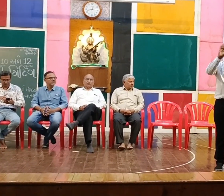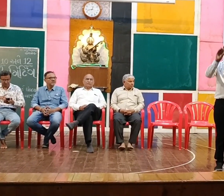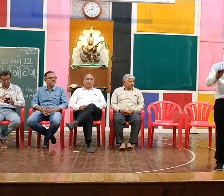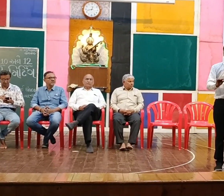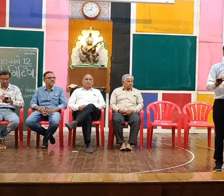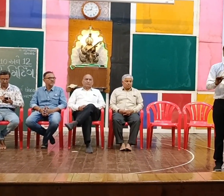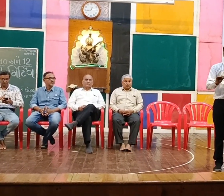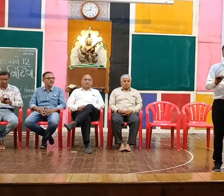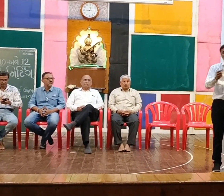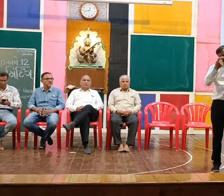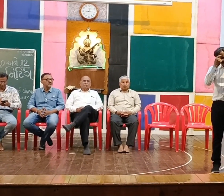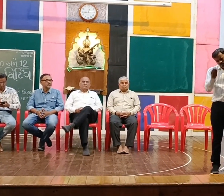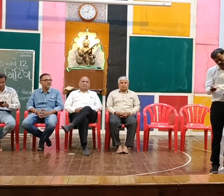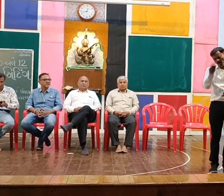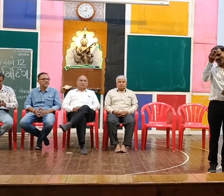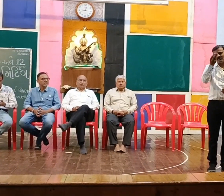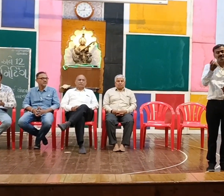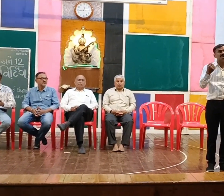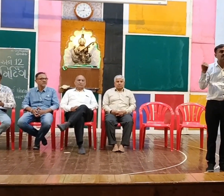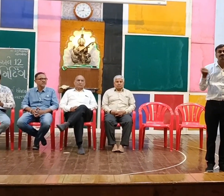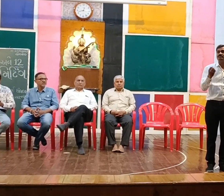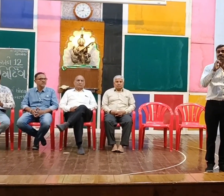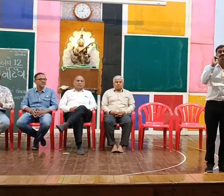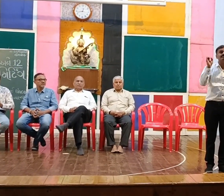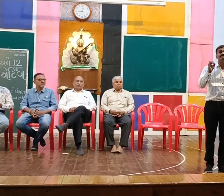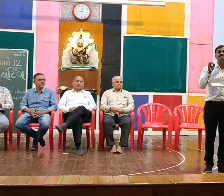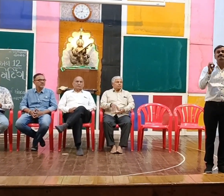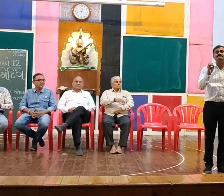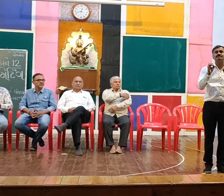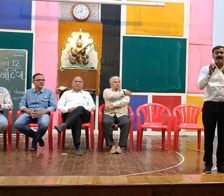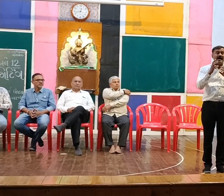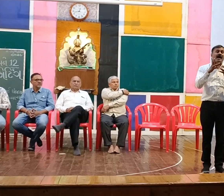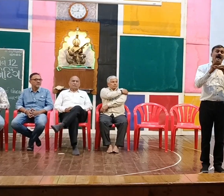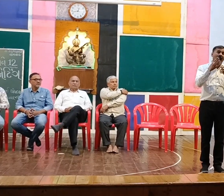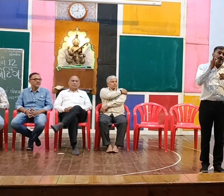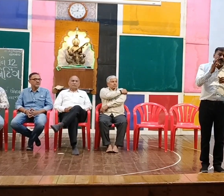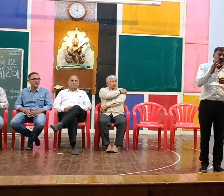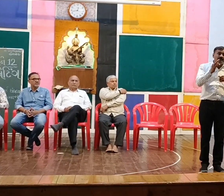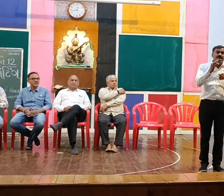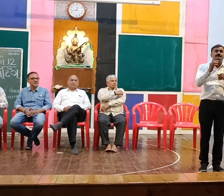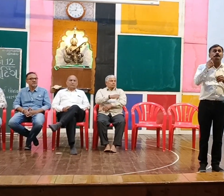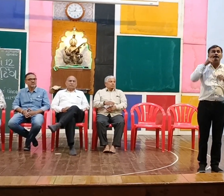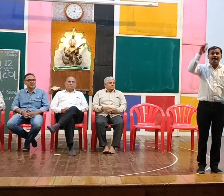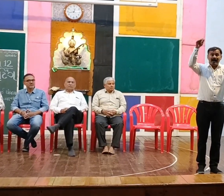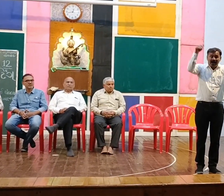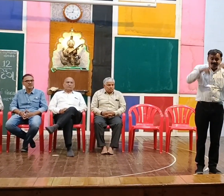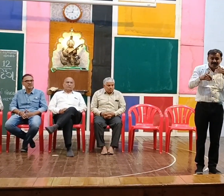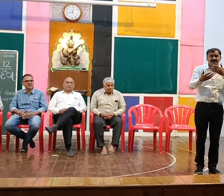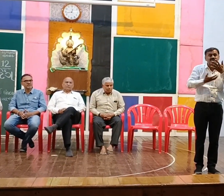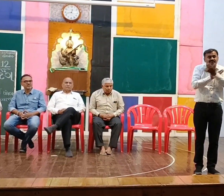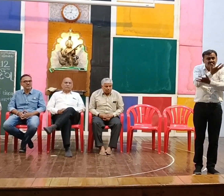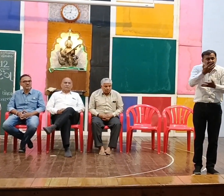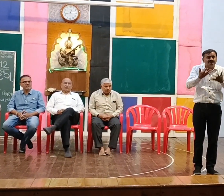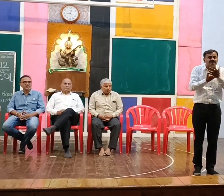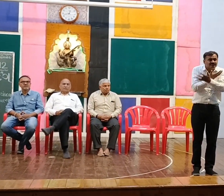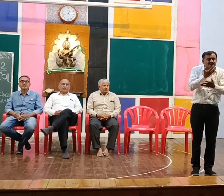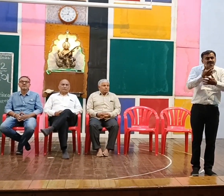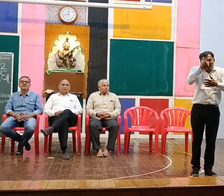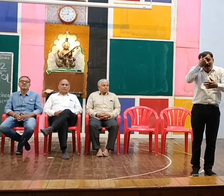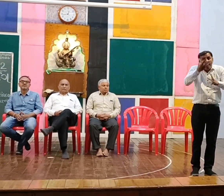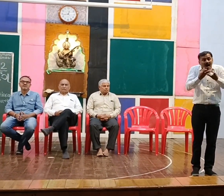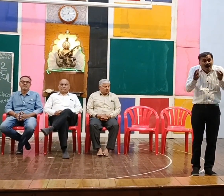પણ વધારે મુશ્કેલીઓ છે, એમના વિશે વાતચીત કરવા અને સહિયારો ઉકેલ મેળવવા આપણે આજે આપ